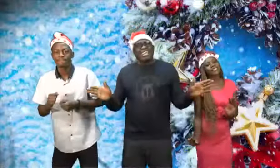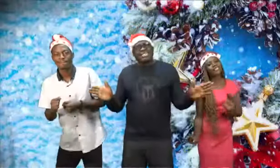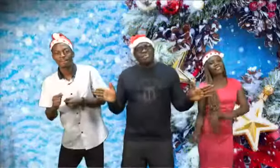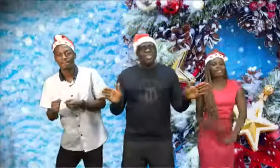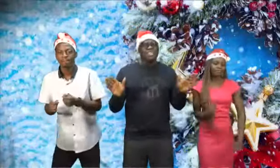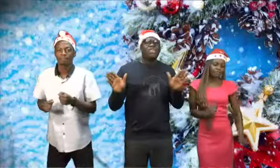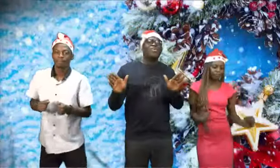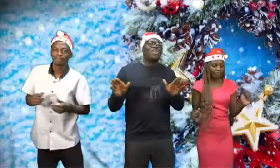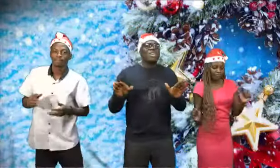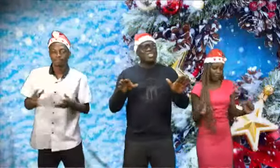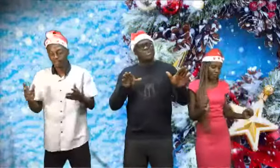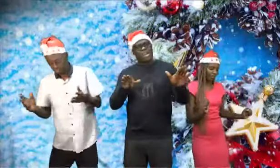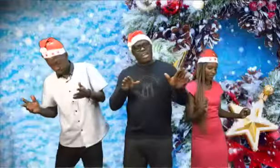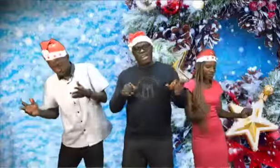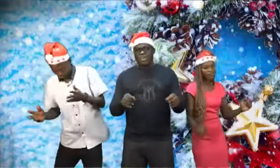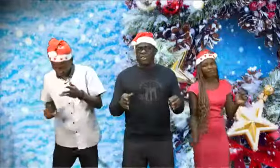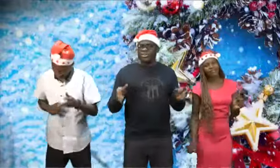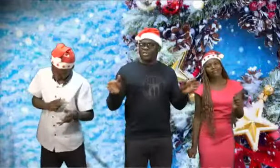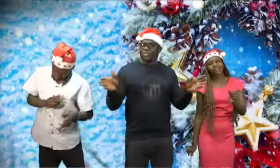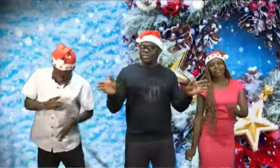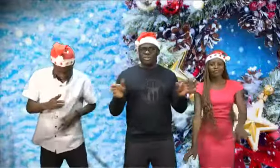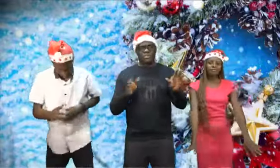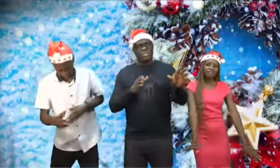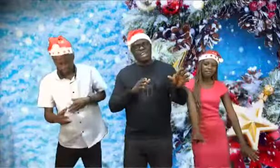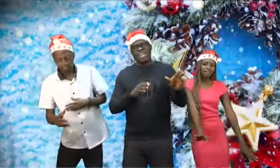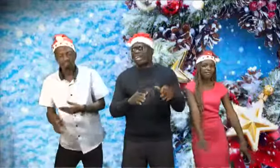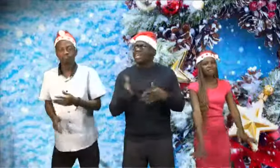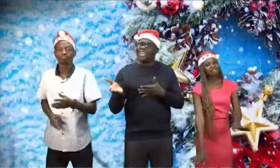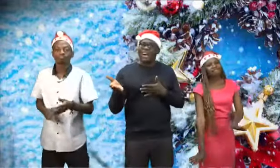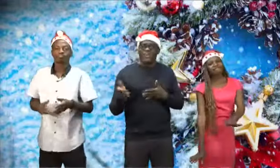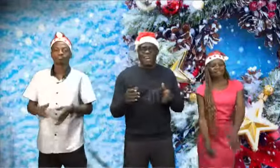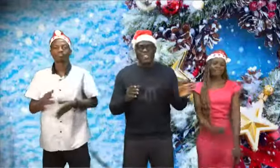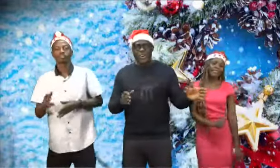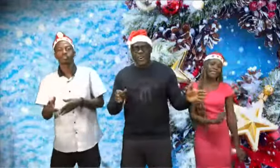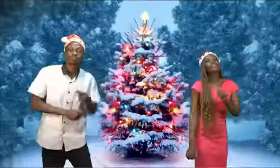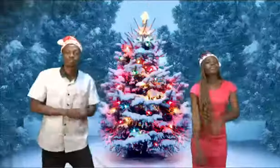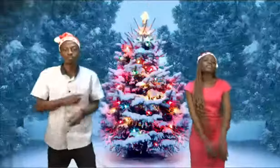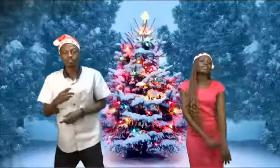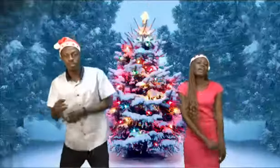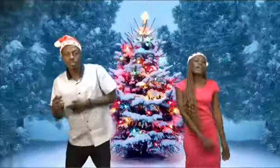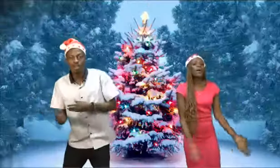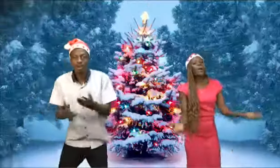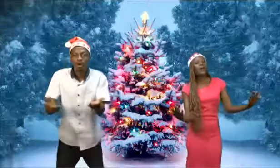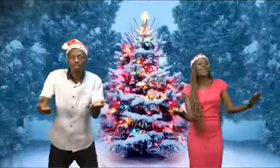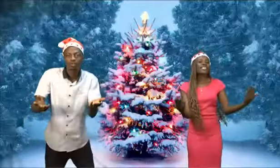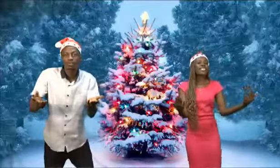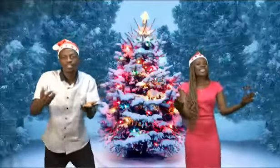Eresi mesi lo wole de were. Odun tuntun de la wa nyo odun lo de o e odun de